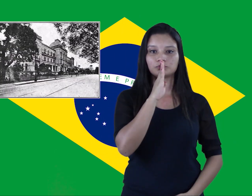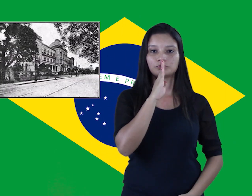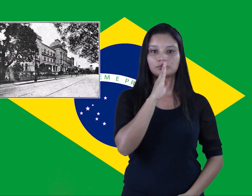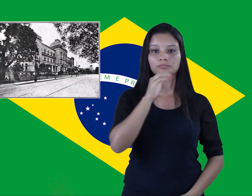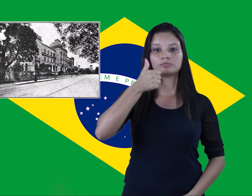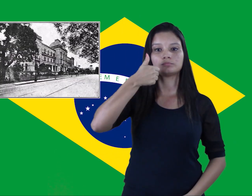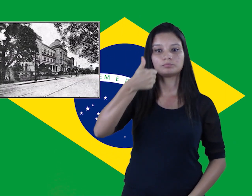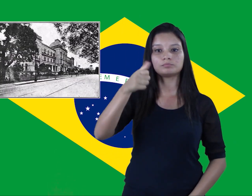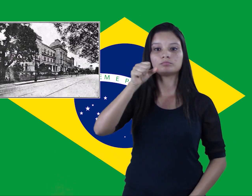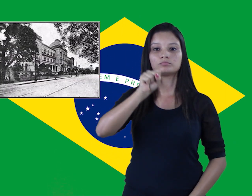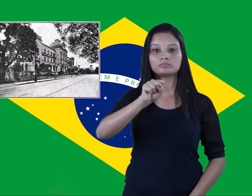Mudo em